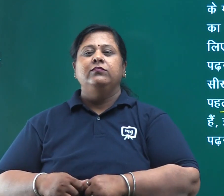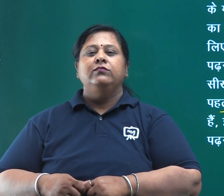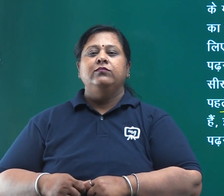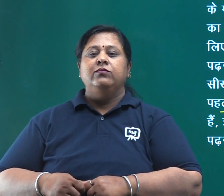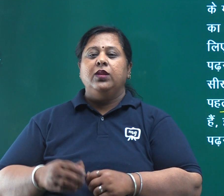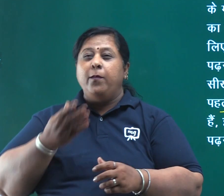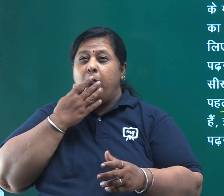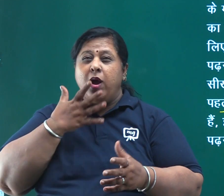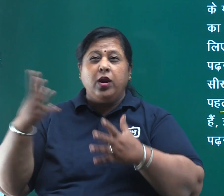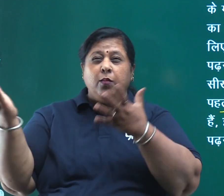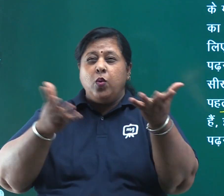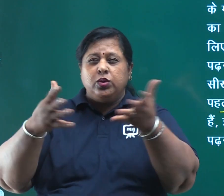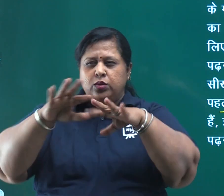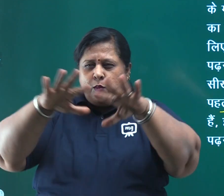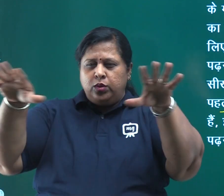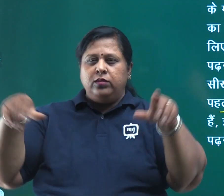समुद्र,